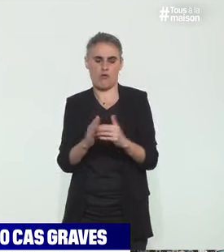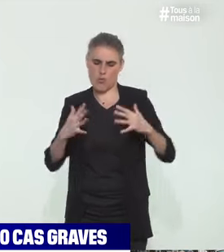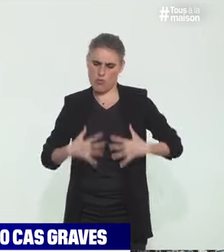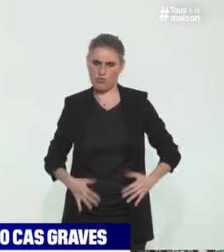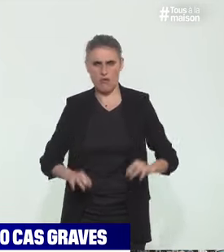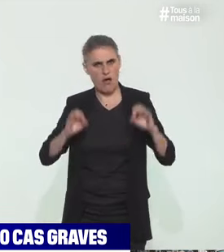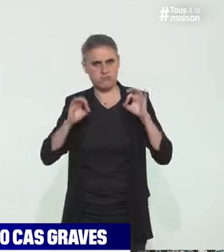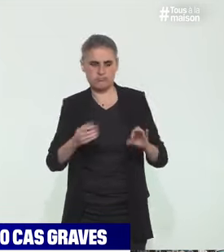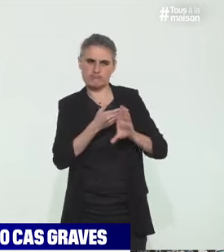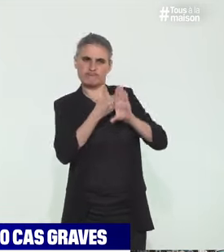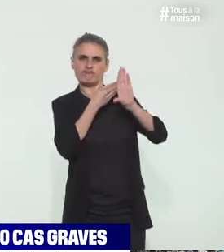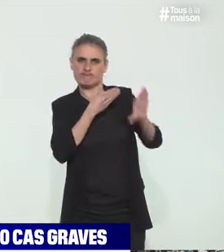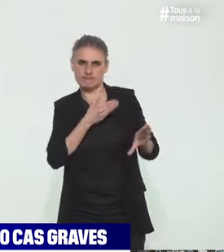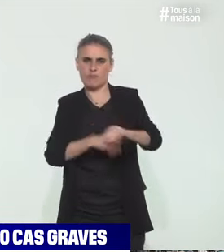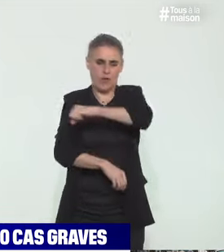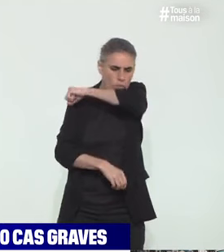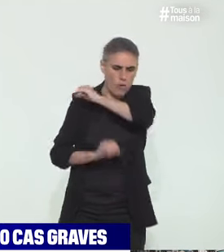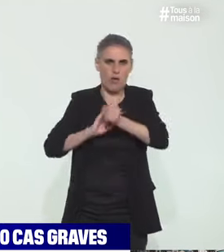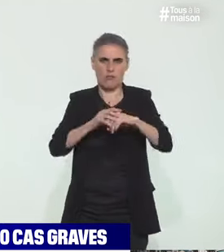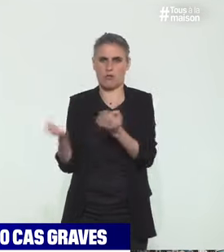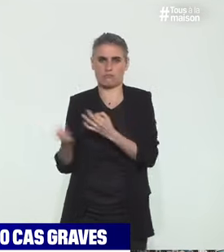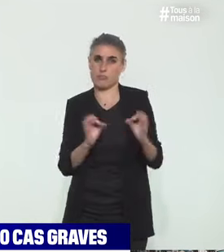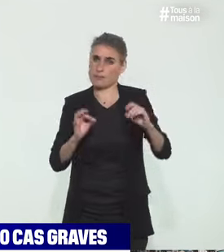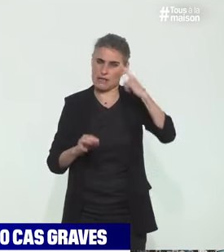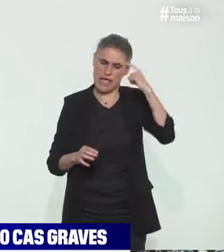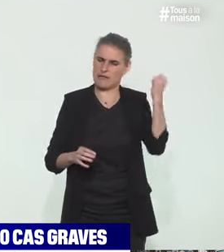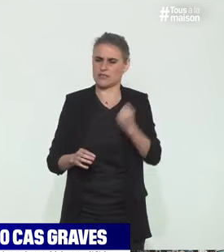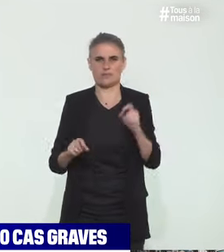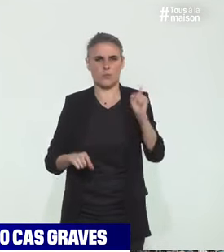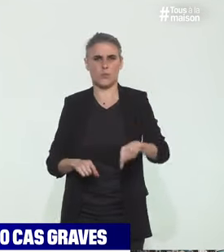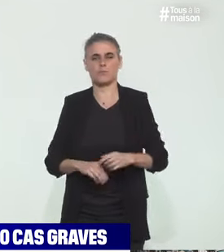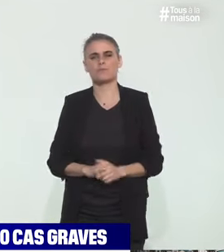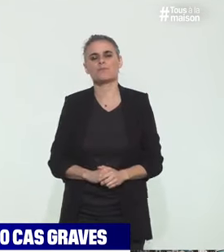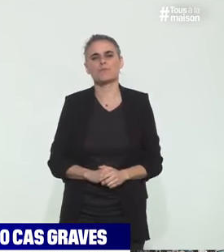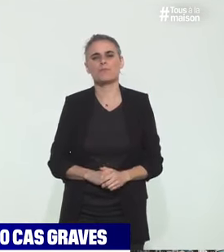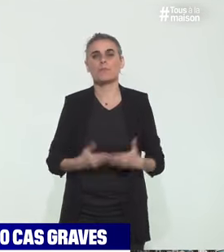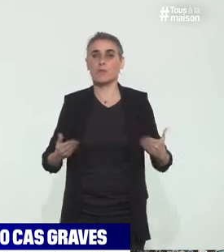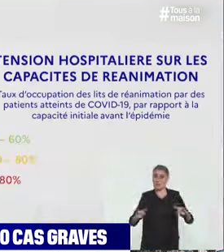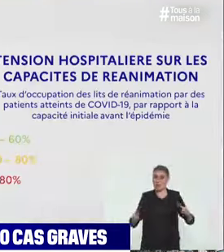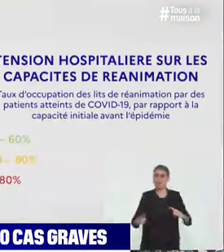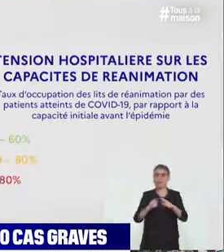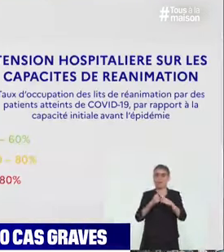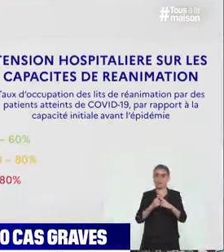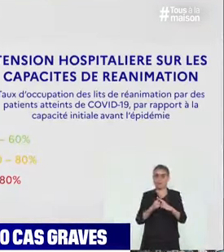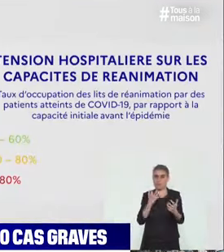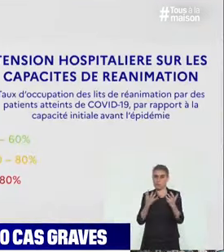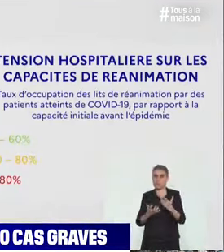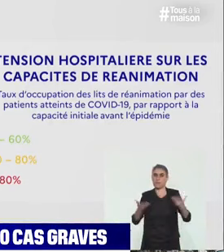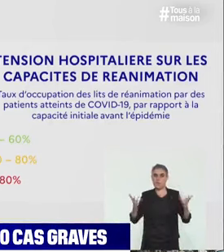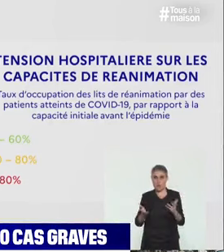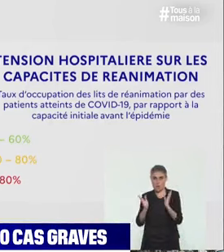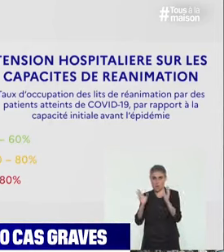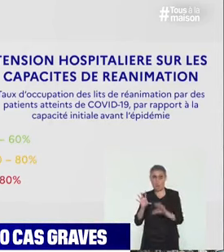barrières qui doivent devenir des réflexes. Vous voyez maintenant la carte des tensions hospitalières sur les capacités